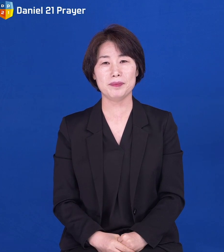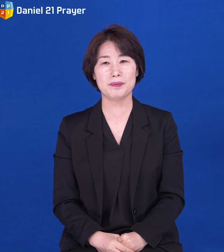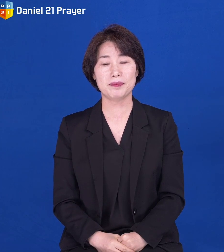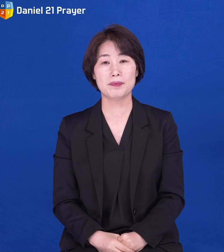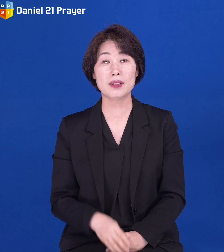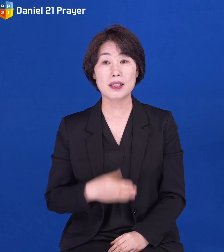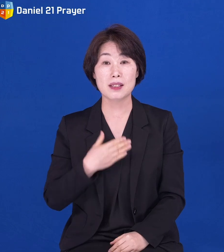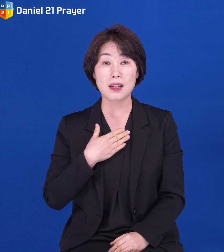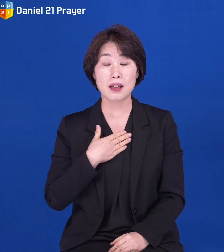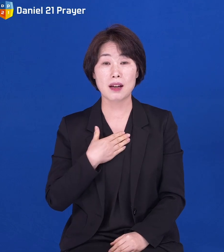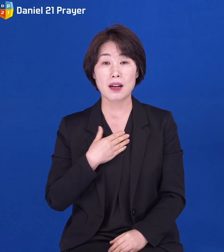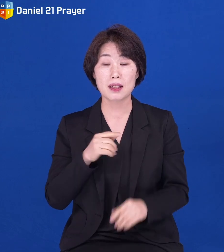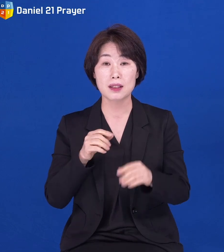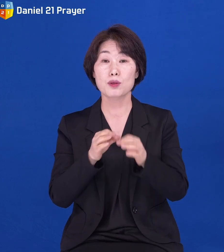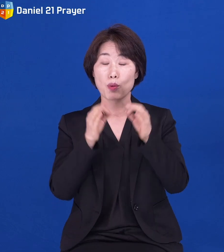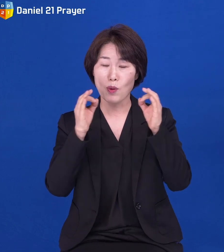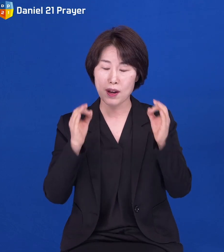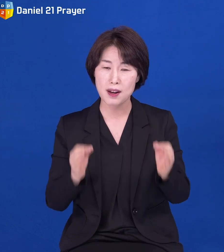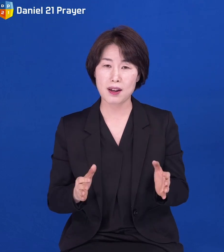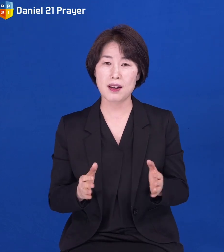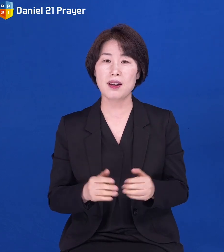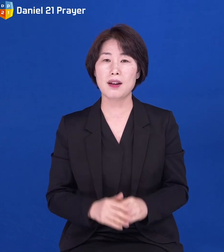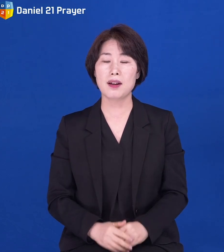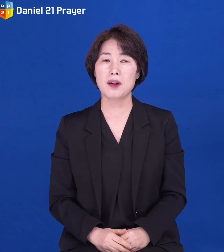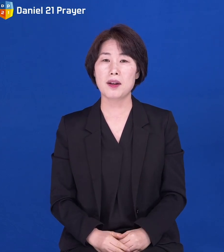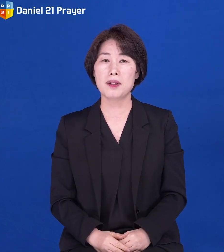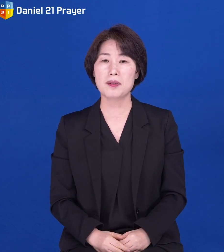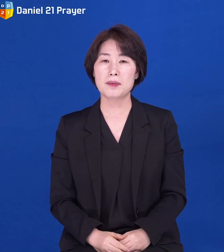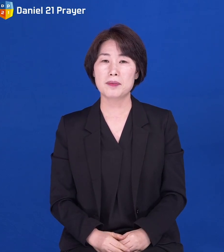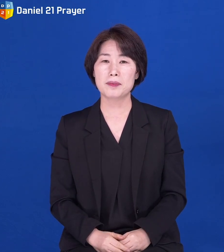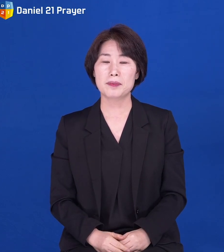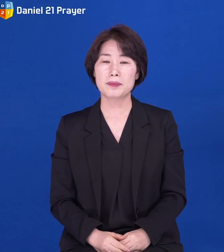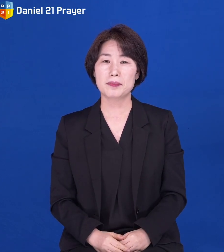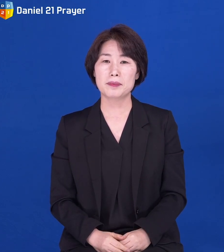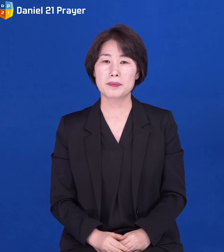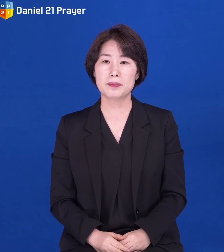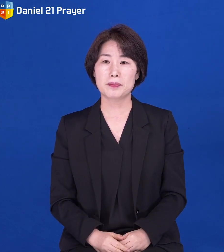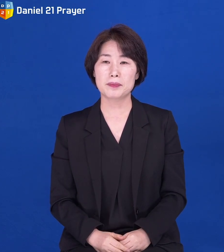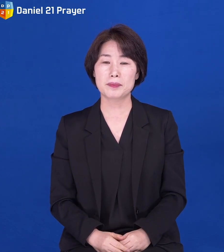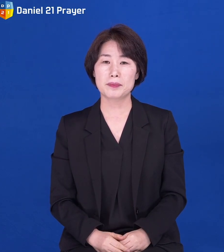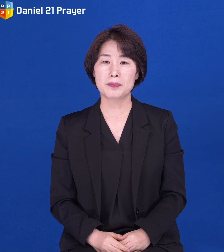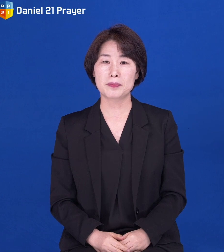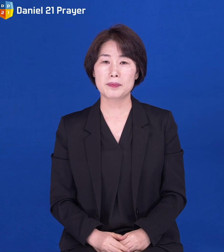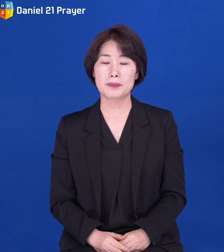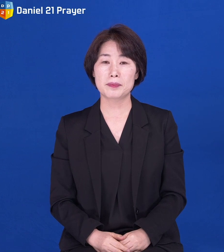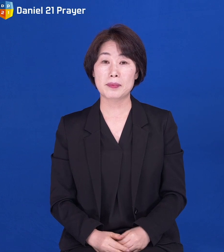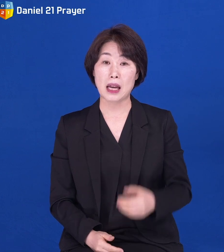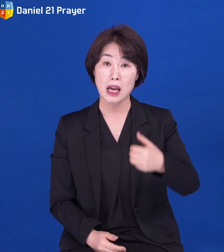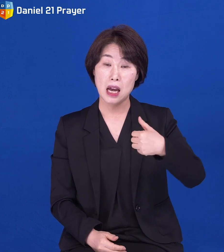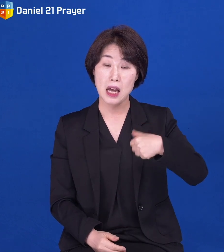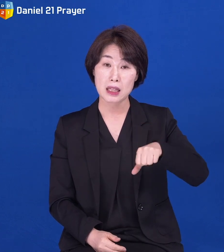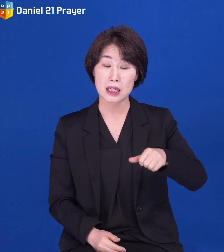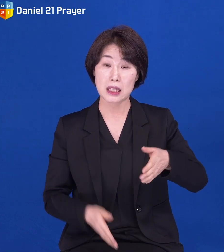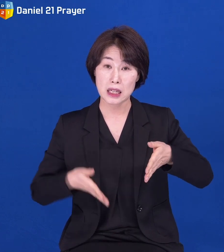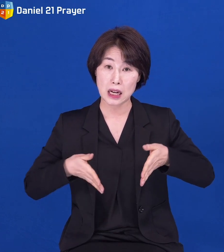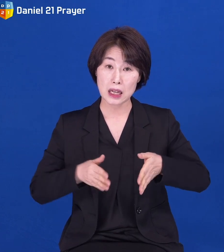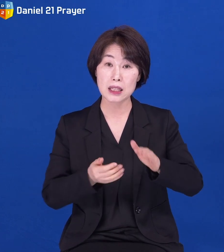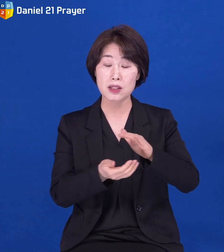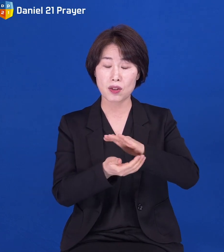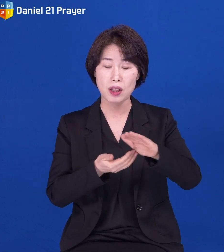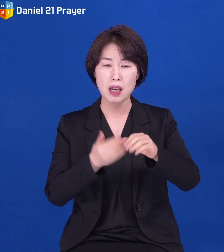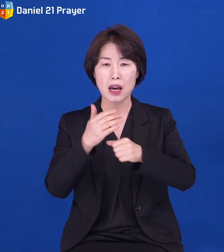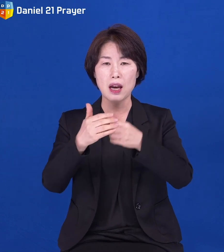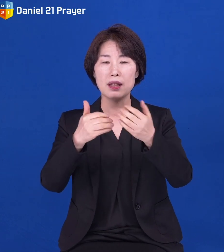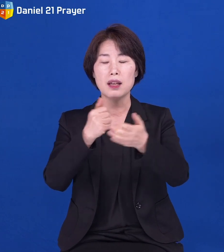제가 그렇게 되기까지 정말 미니를 낳기 전부터 제가 하나님의 은혜를 너무나